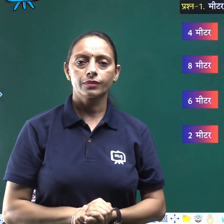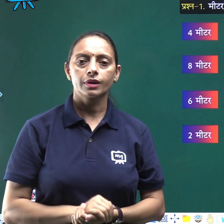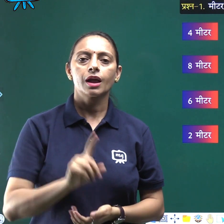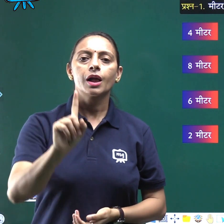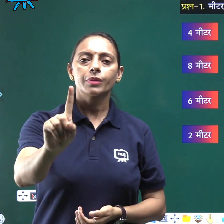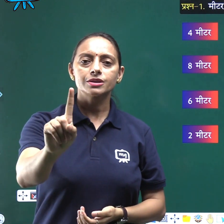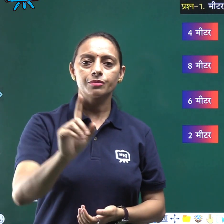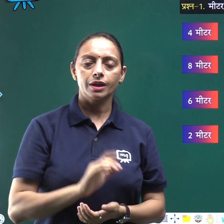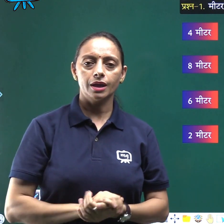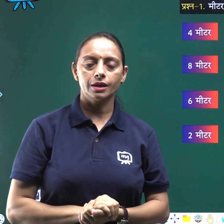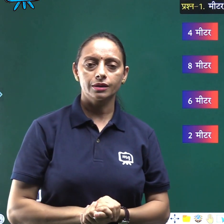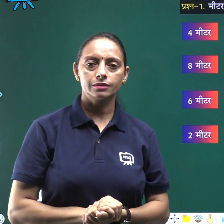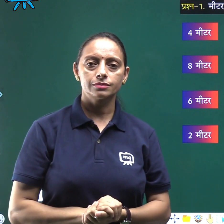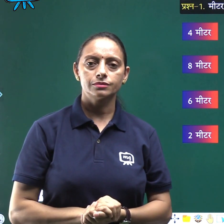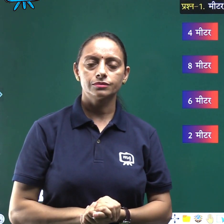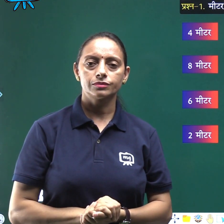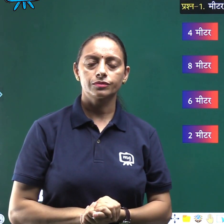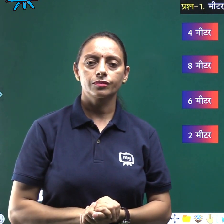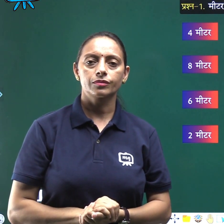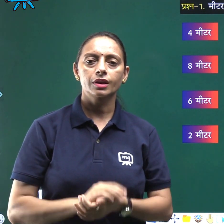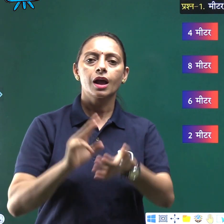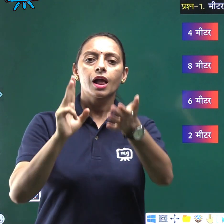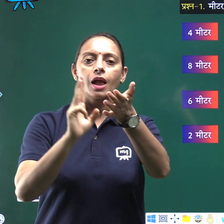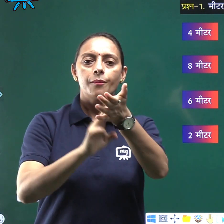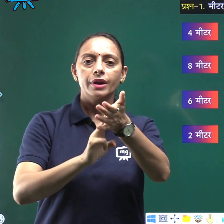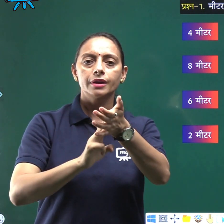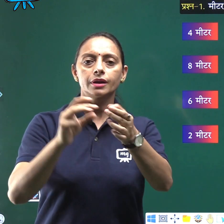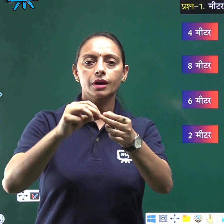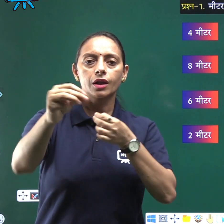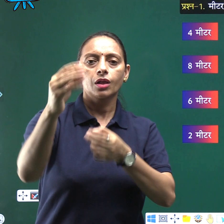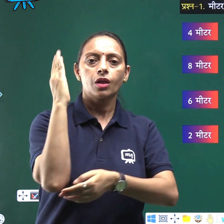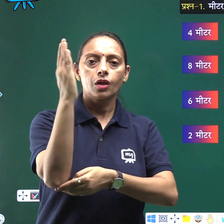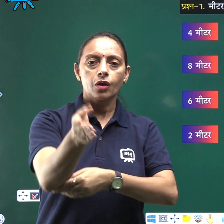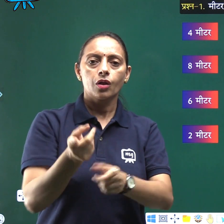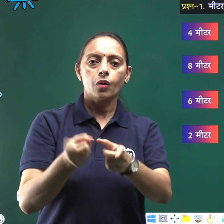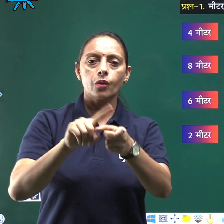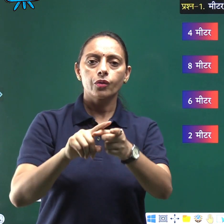प्रश्न नंबर 1, मीटर को सेंटीमीटर में